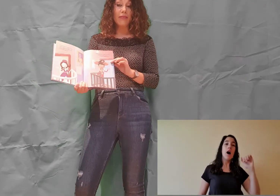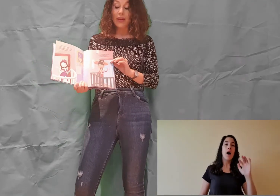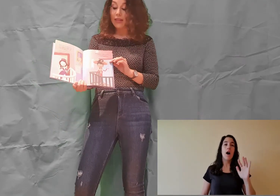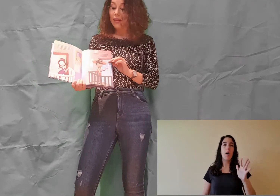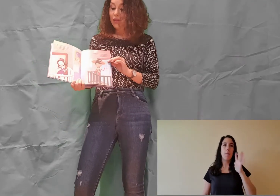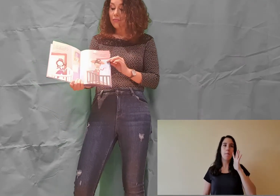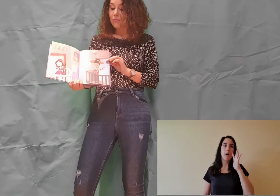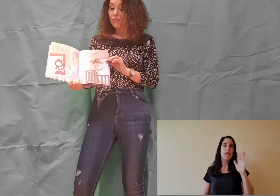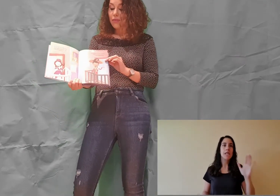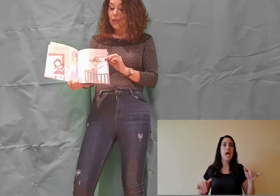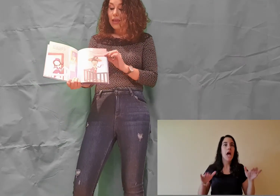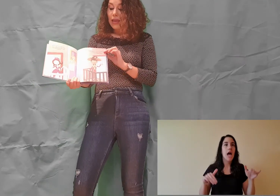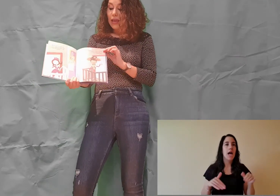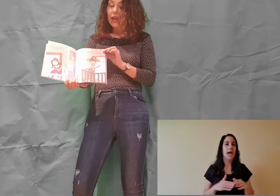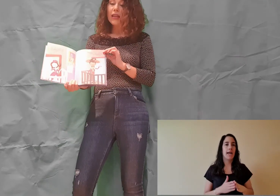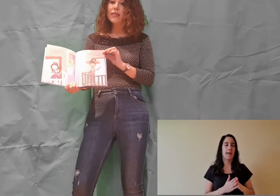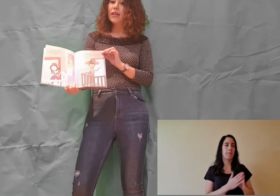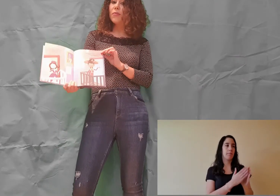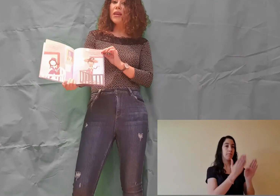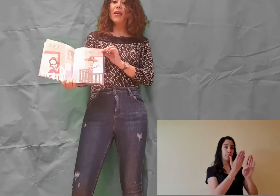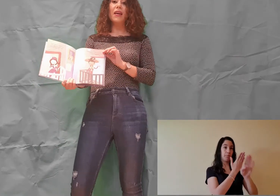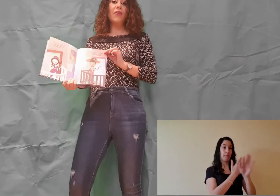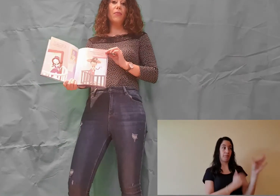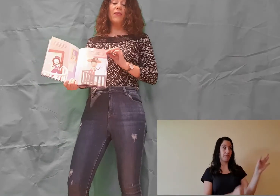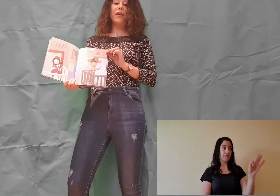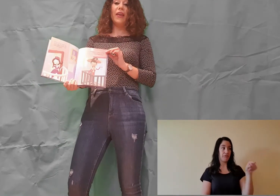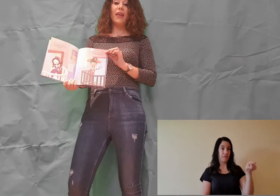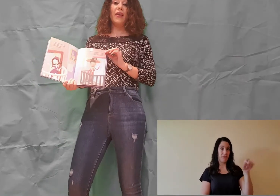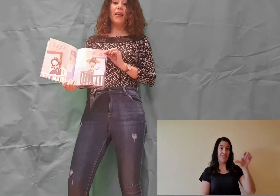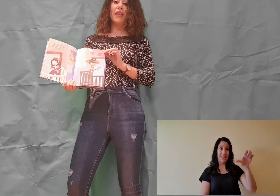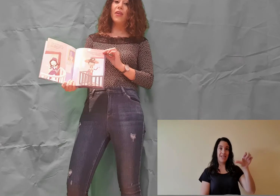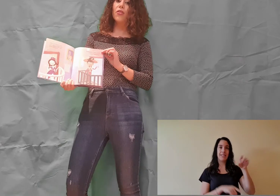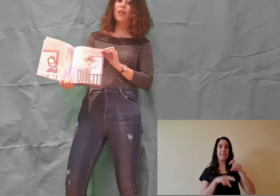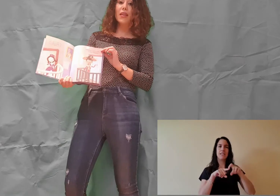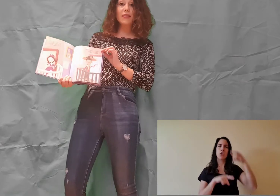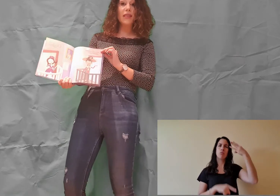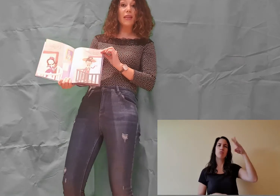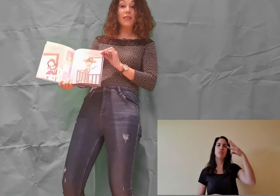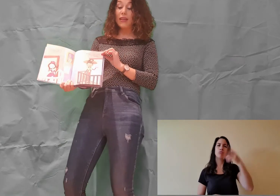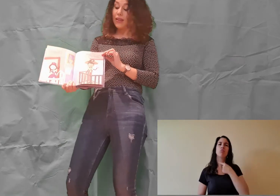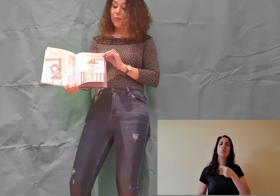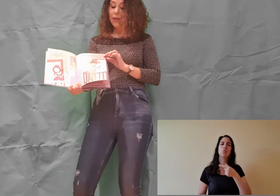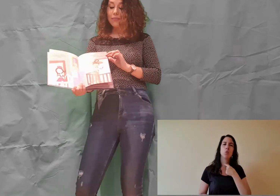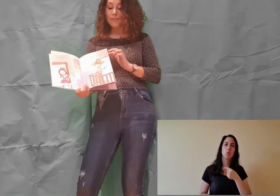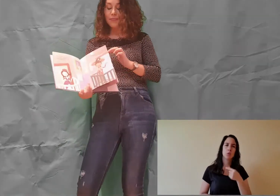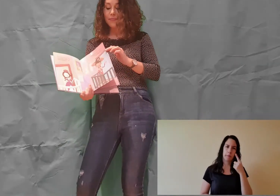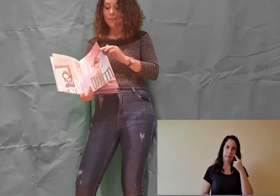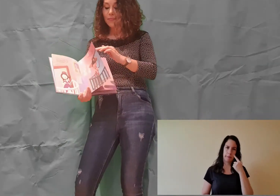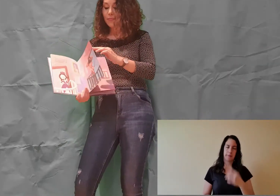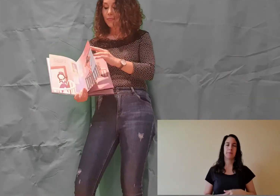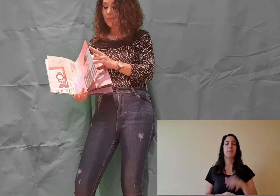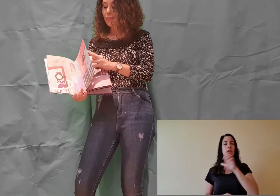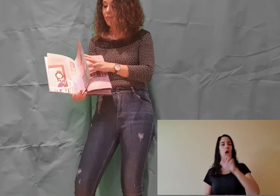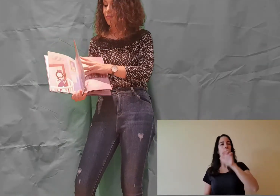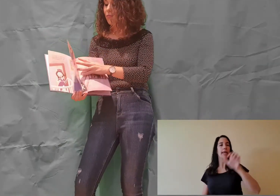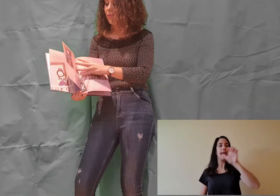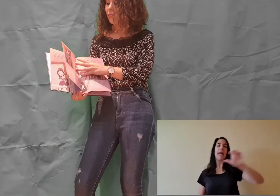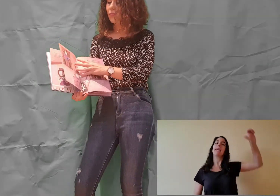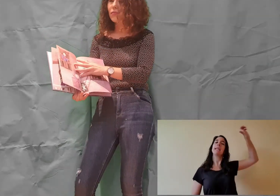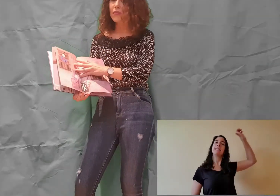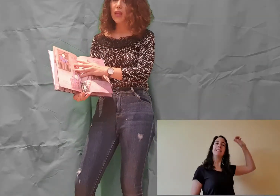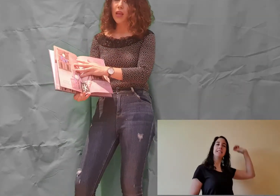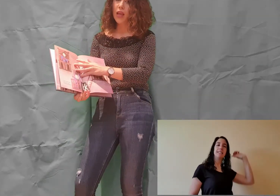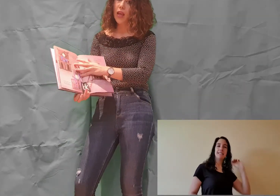El de enfrente, el estilo mexicano prefiere y con rancheras se atreve.